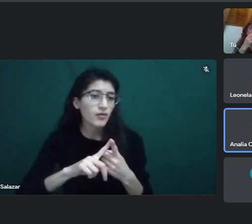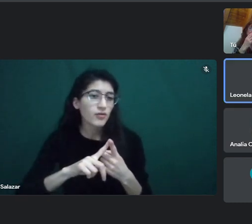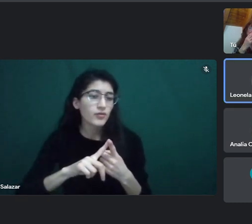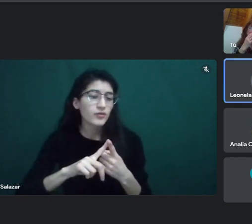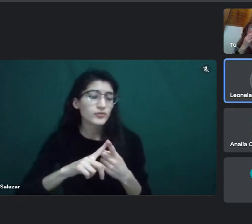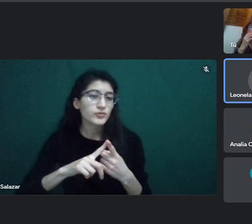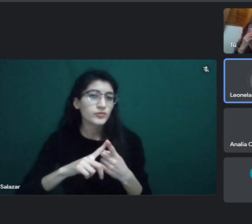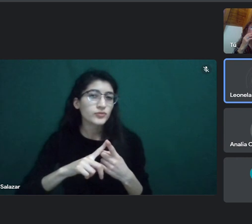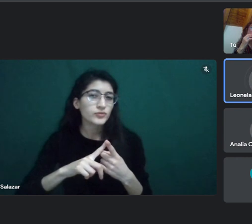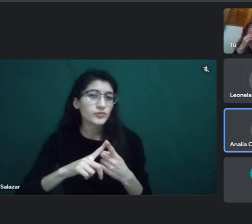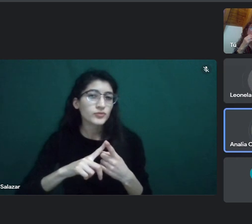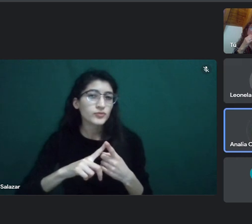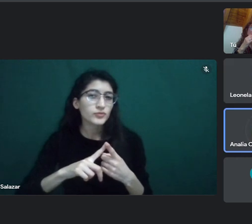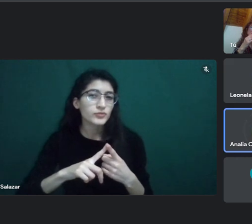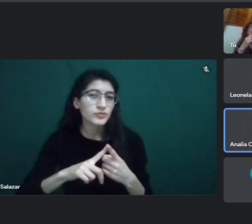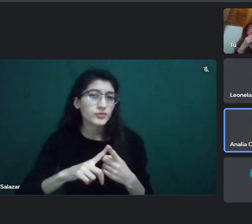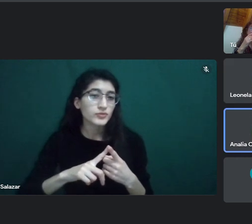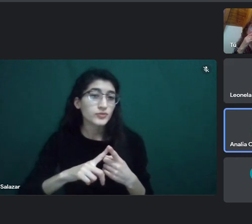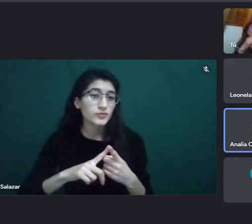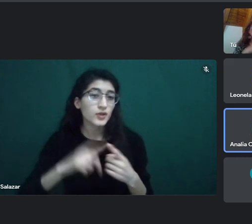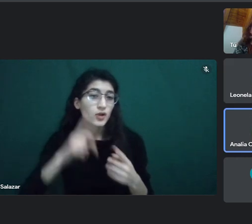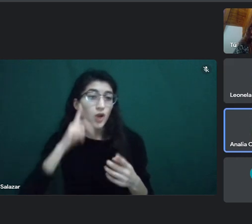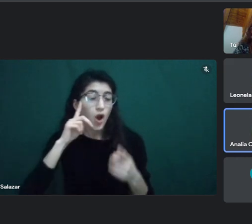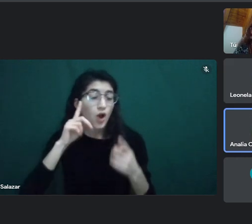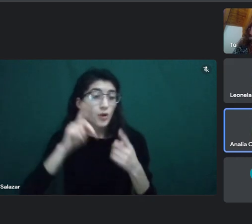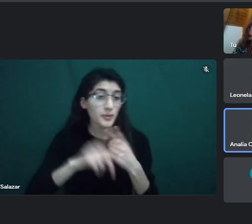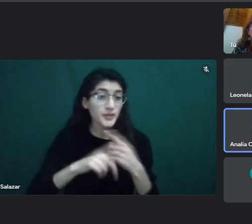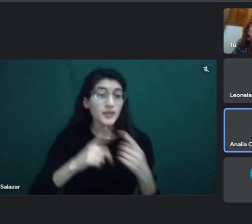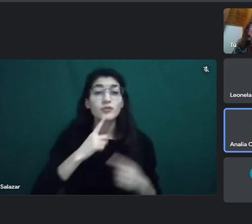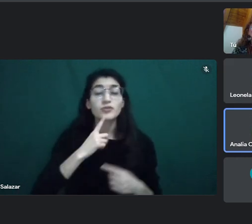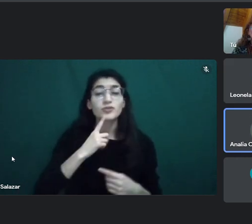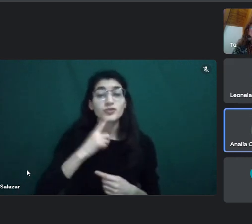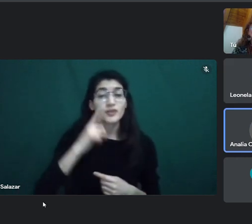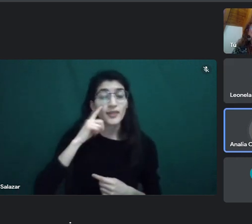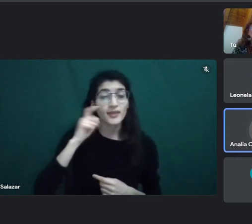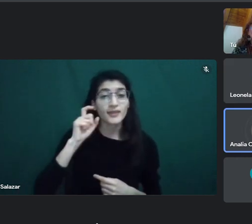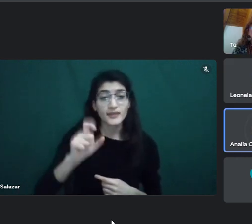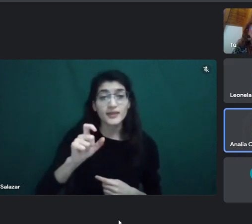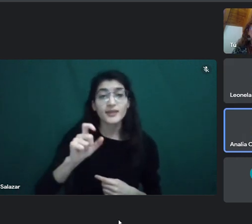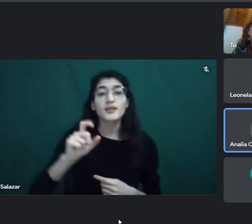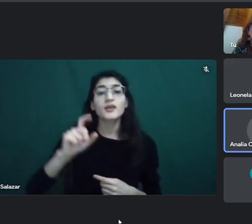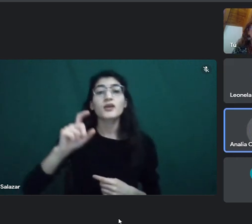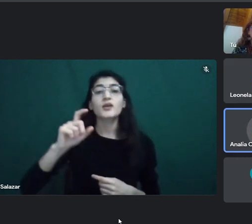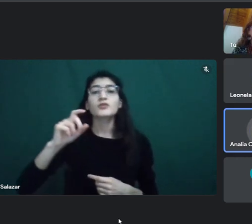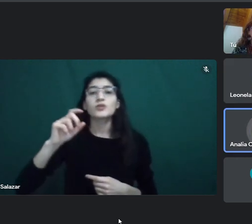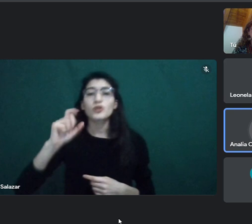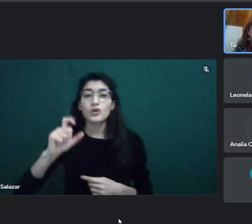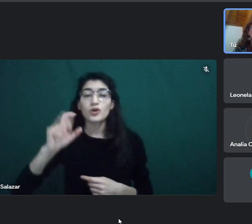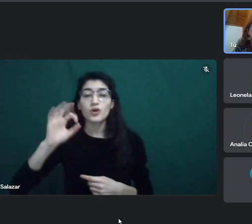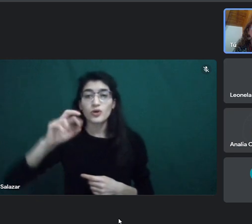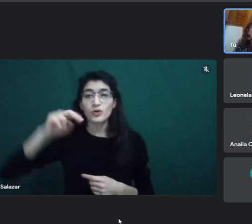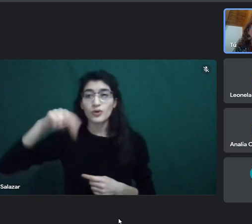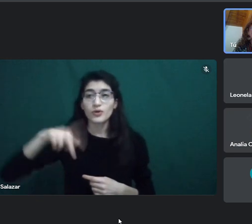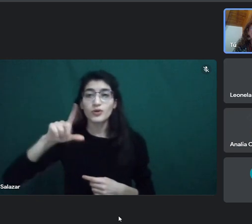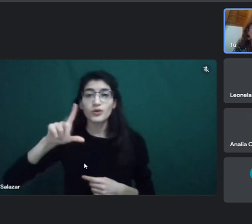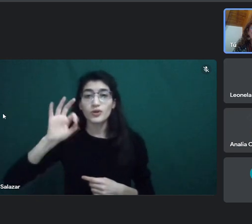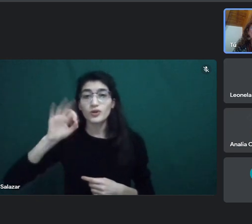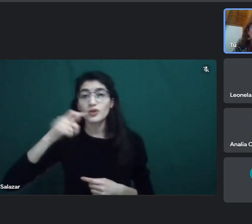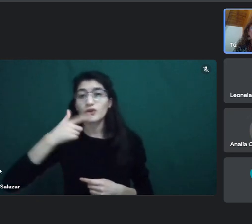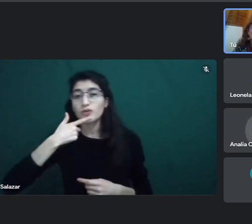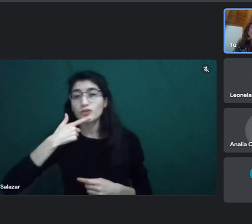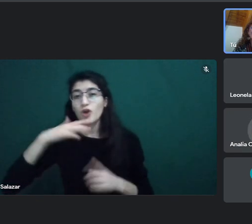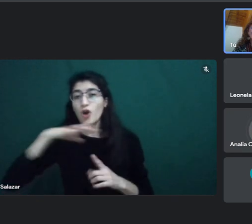los objetivos TIC, los objetivos TIC con los contextos de la asignatura, ¿sí?